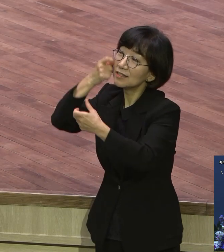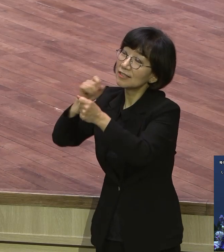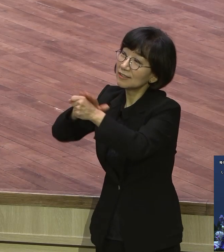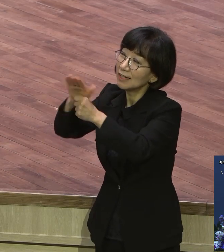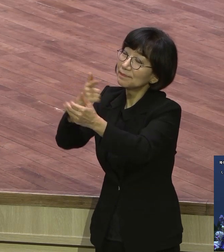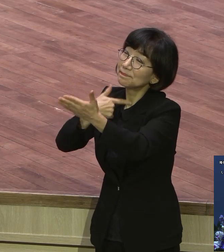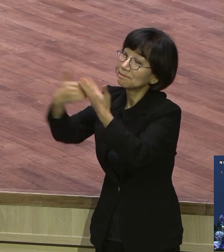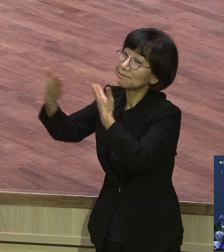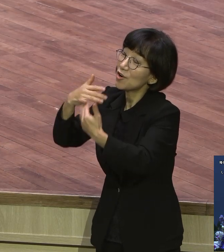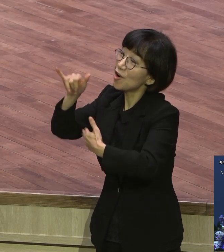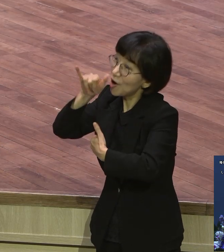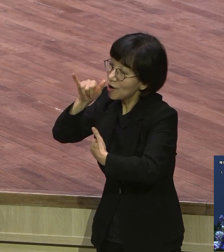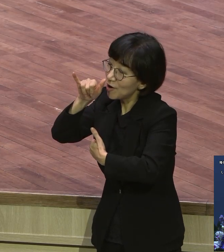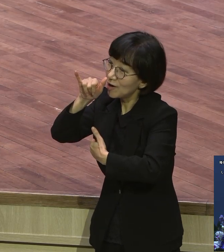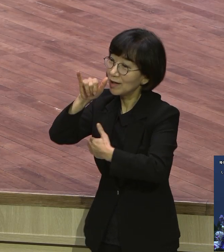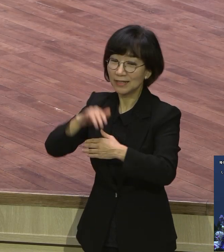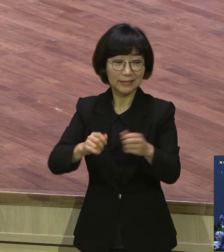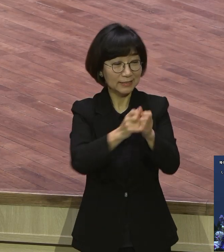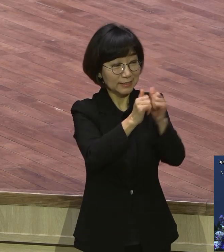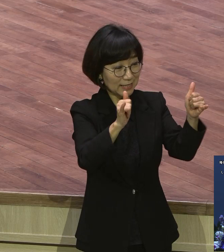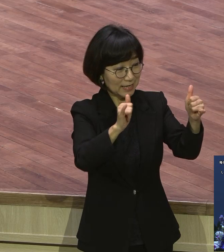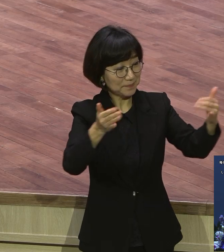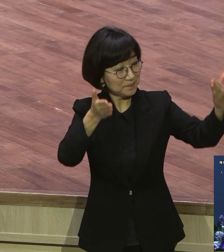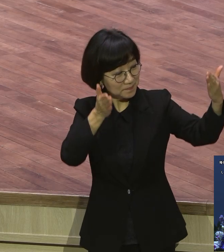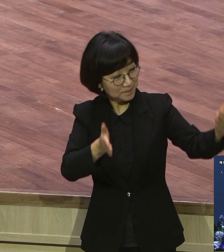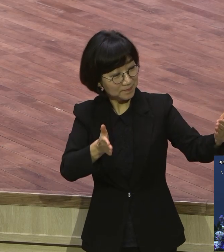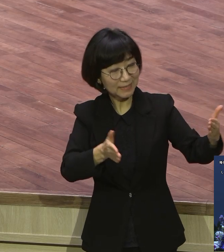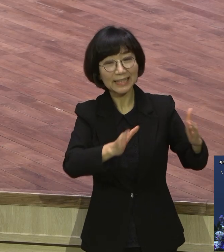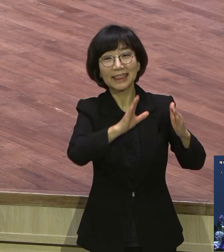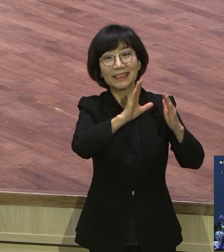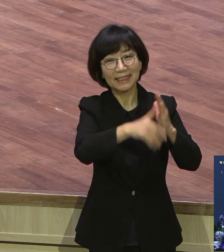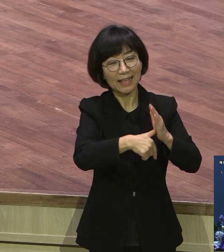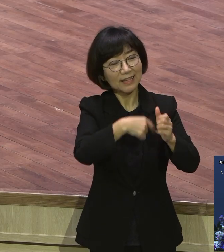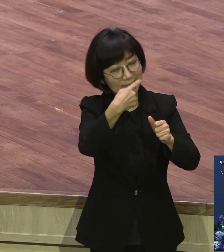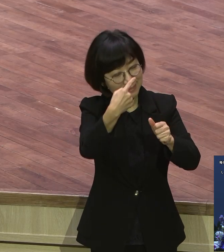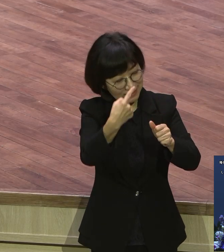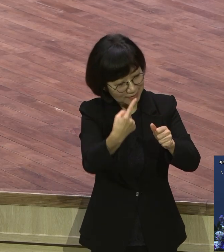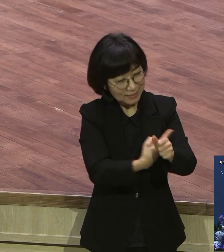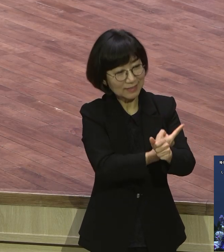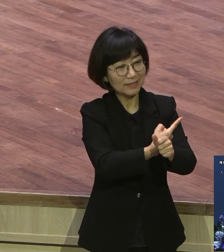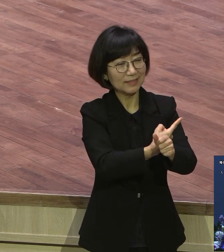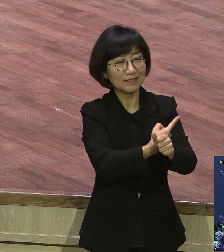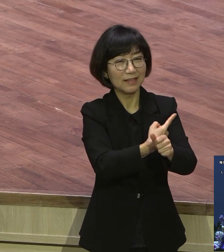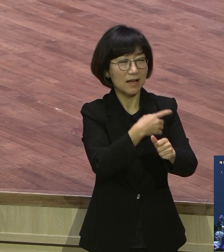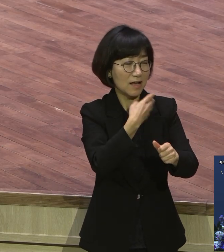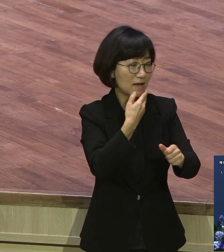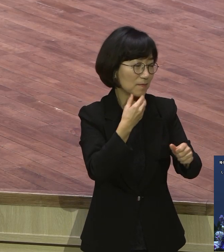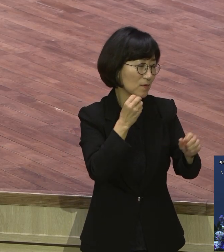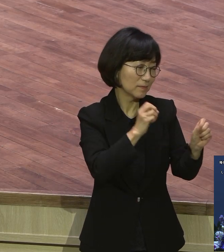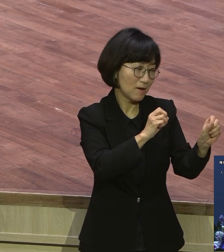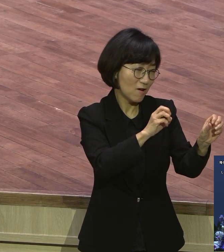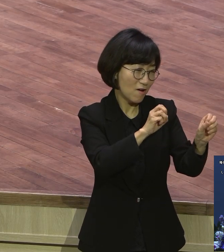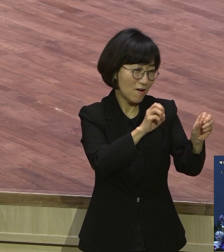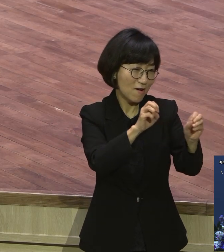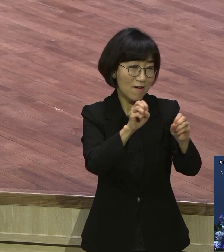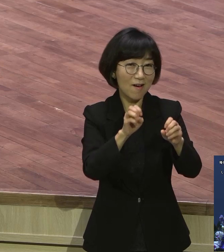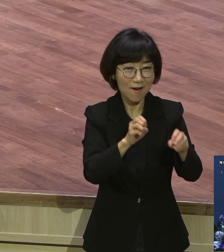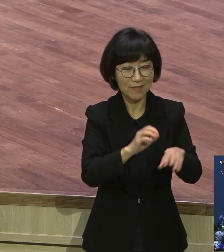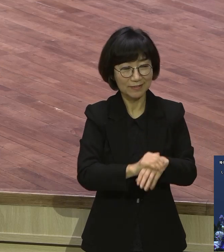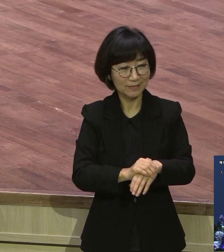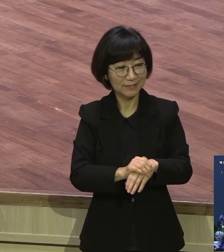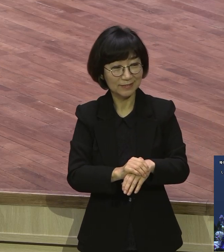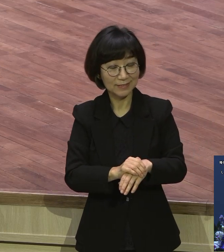사랑과의 관계 속에서도 자연스럽게 열매를 맺게 돼 있어요 사랑과의 관계가 다